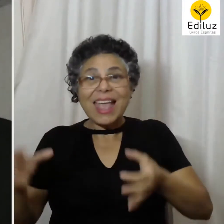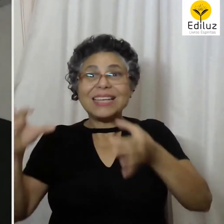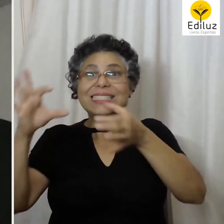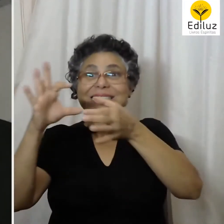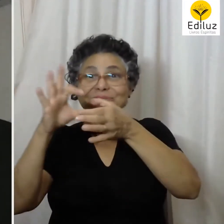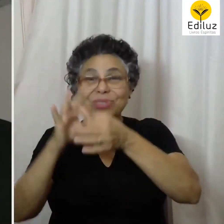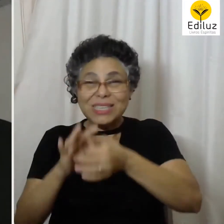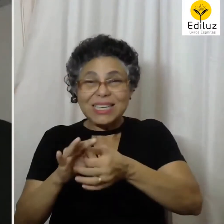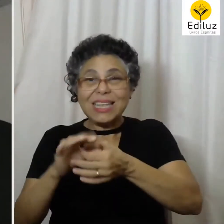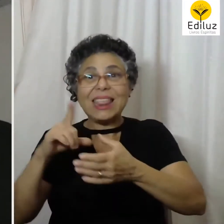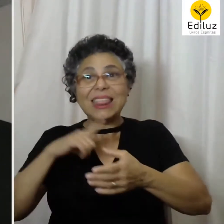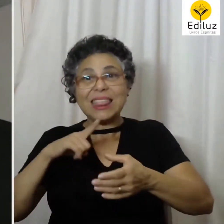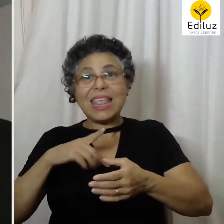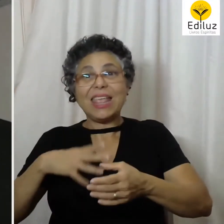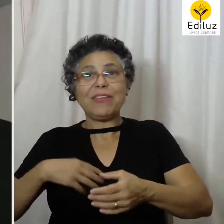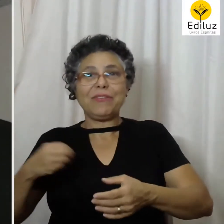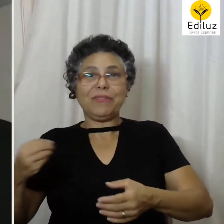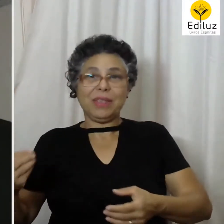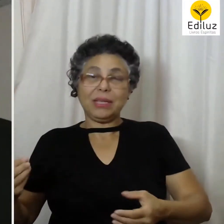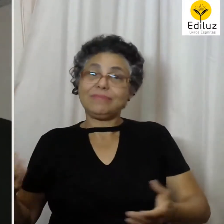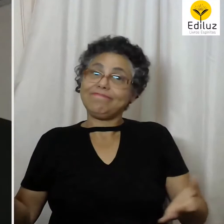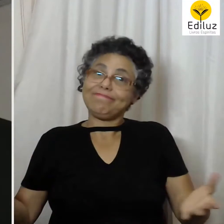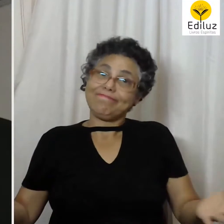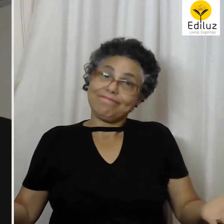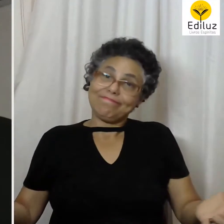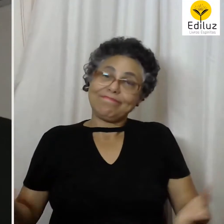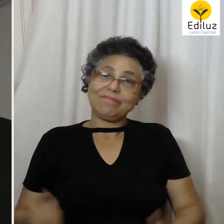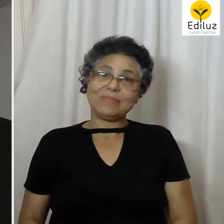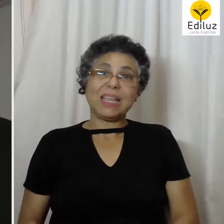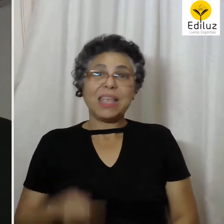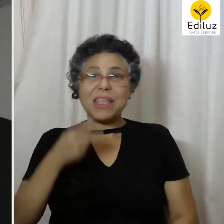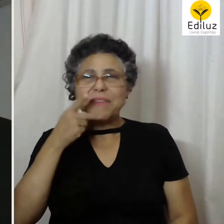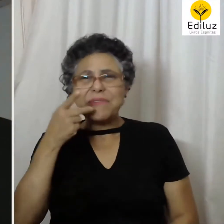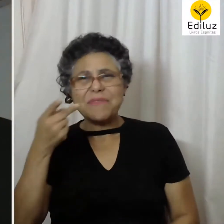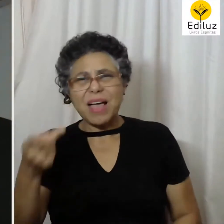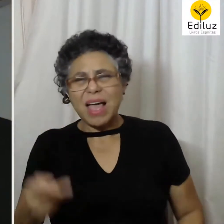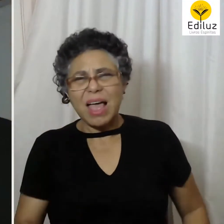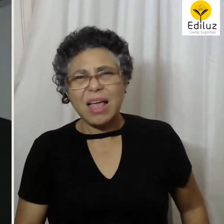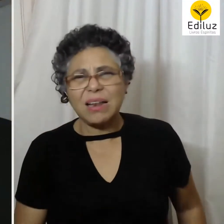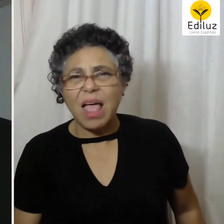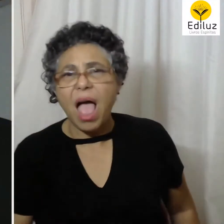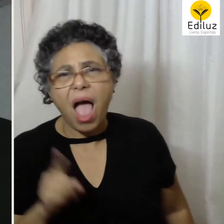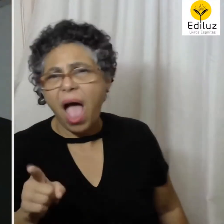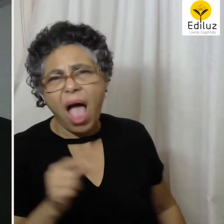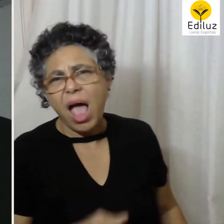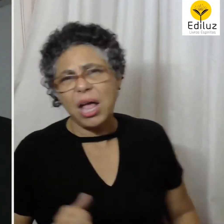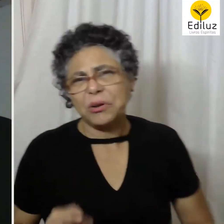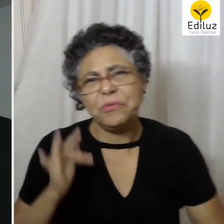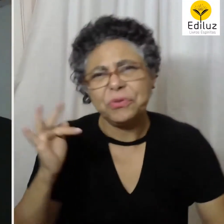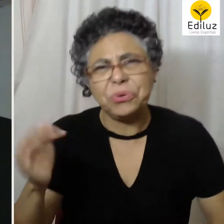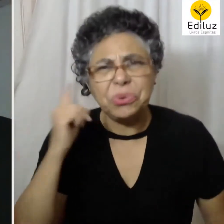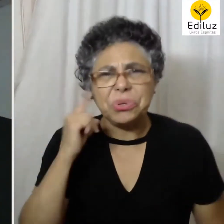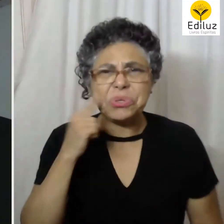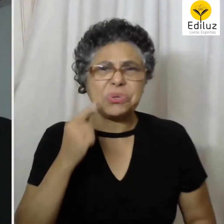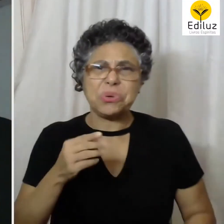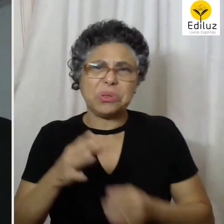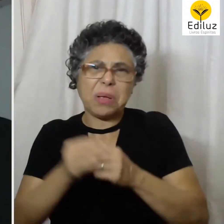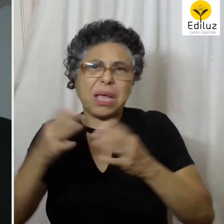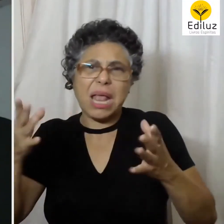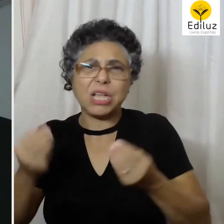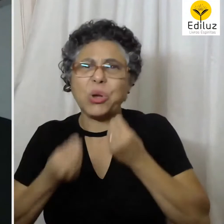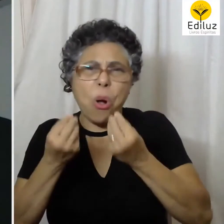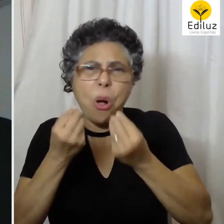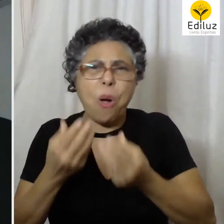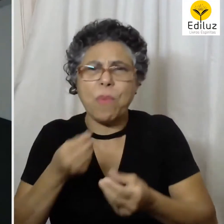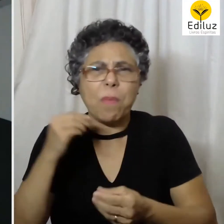filhos. Pasmem. Né? E dizem, a probabilidade de ser surdo é muito grande, como pode?